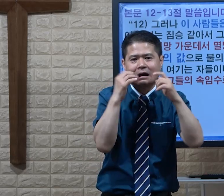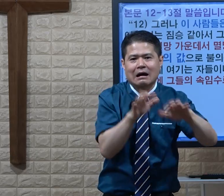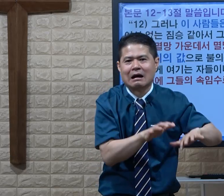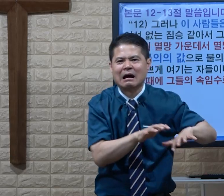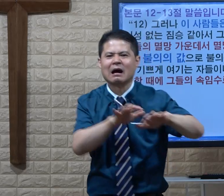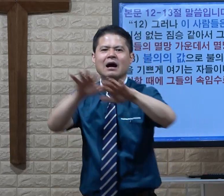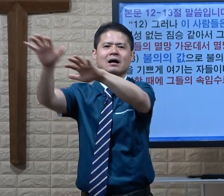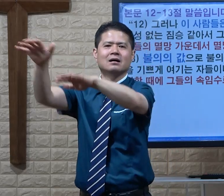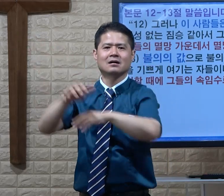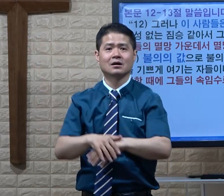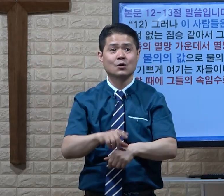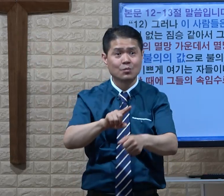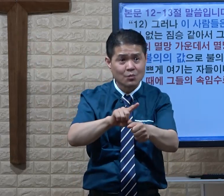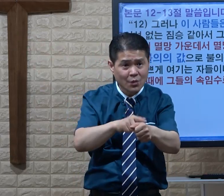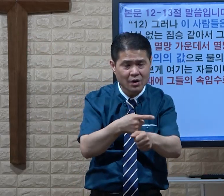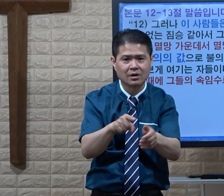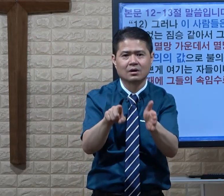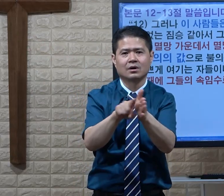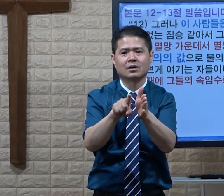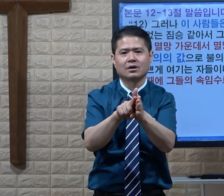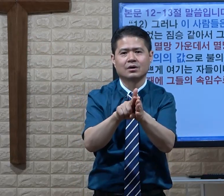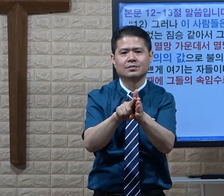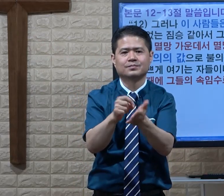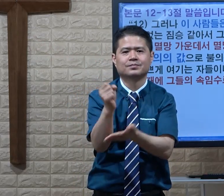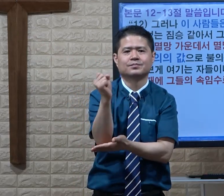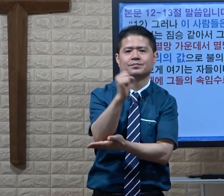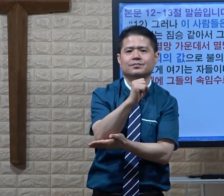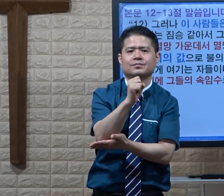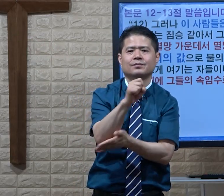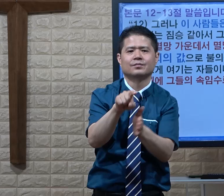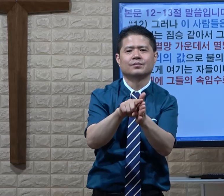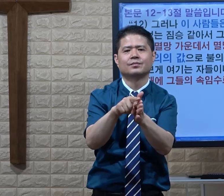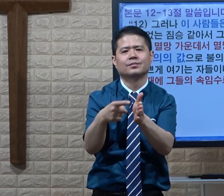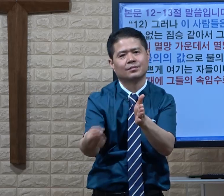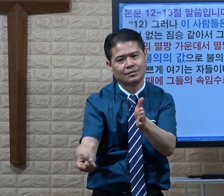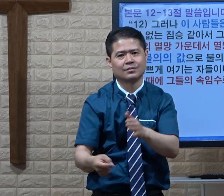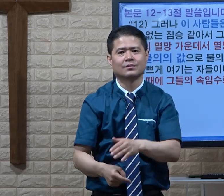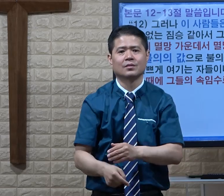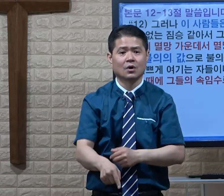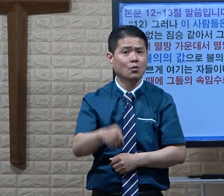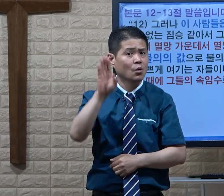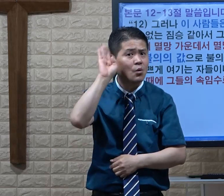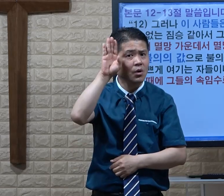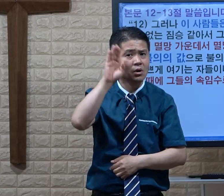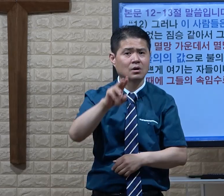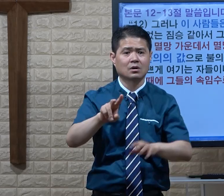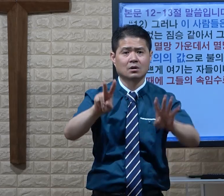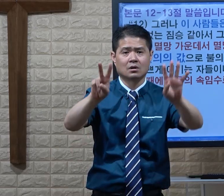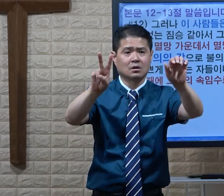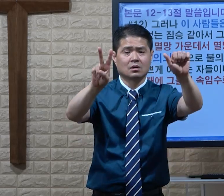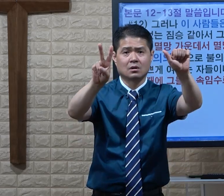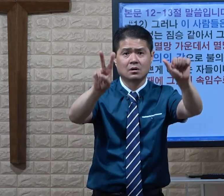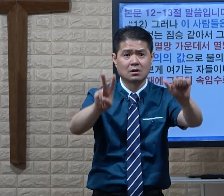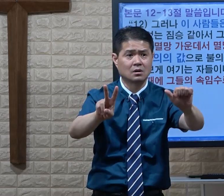일주일 정도 현금 연휴이라 생각하며 많은 사람들이 여행을 가는데 그렇게 신앙을 지키지